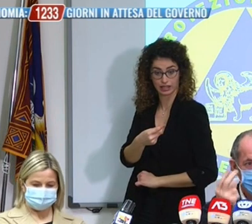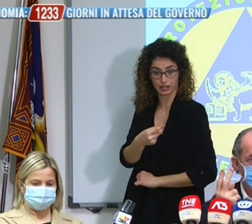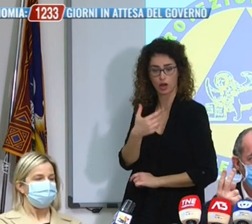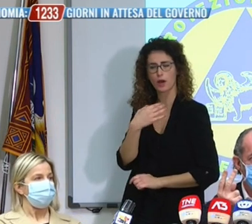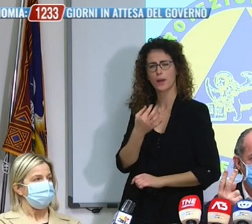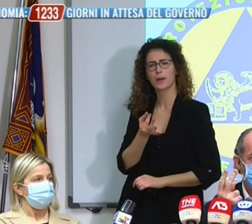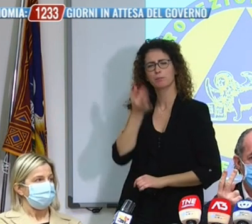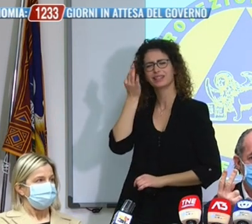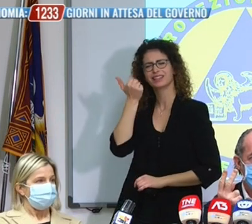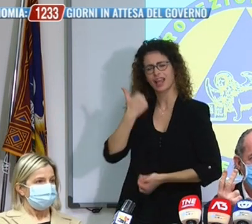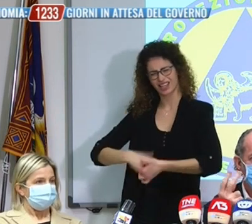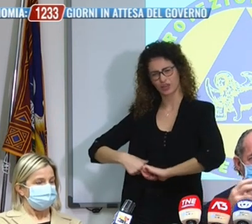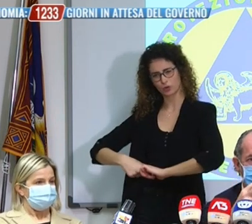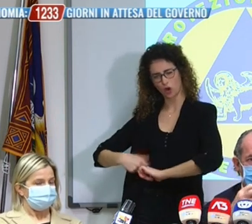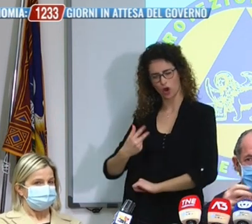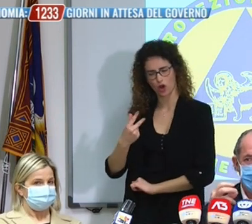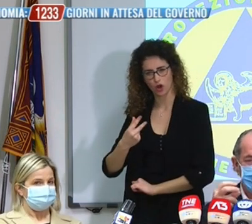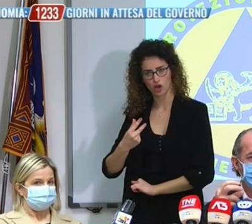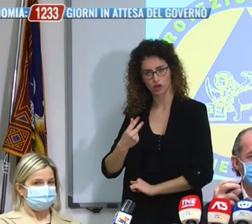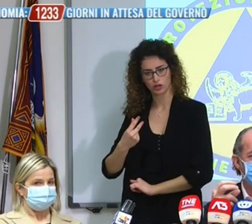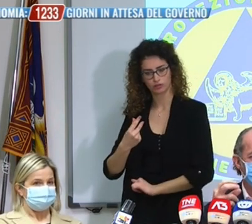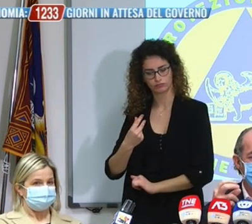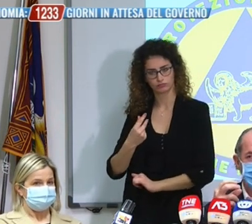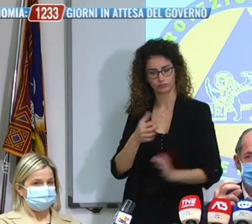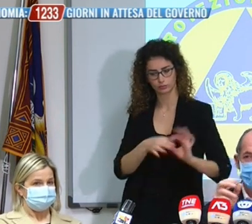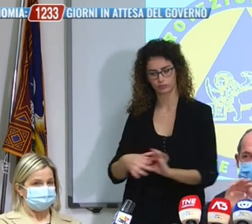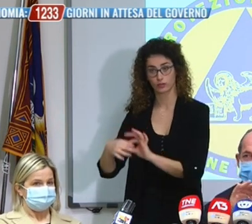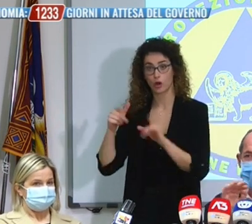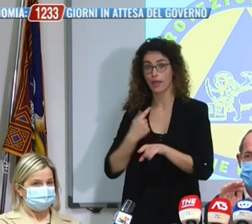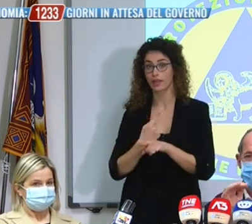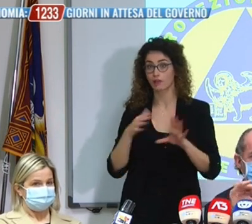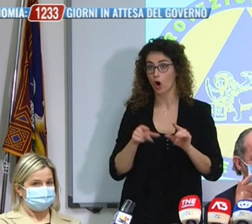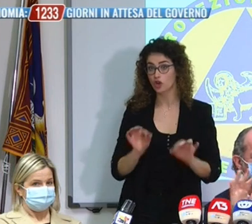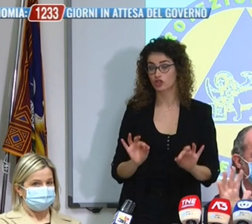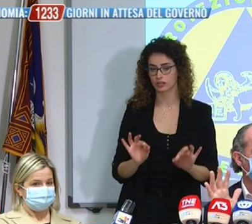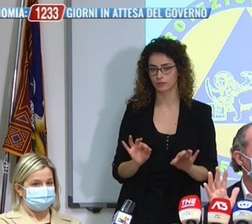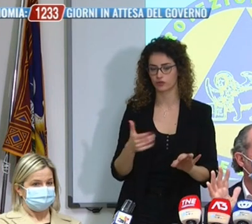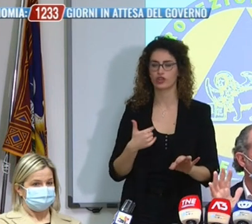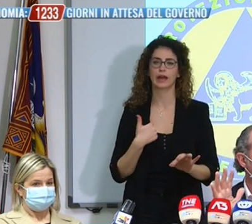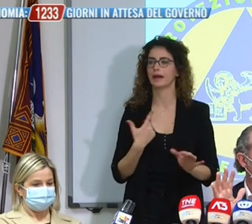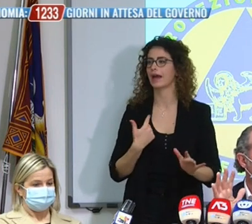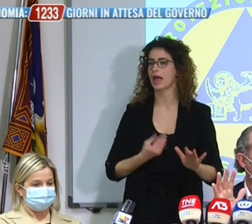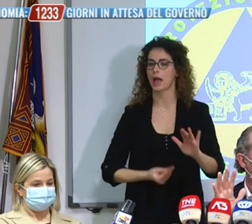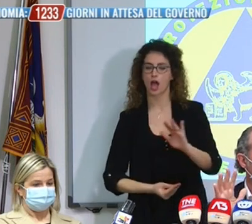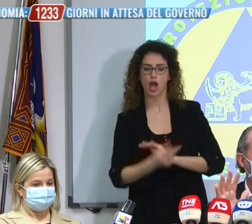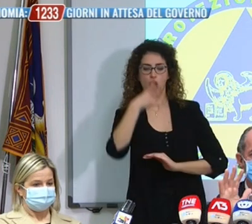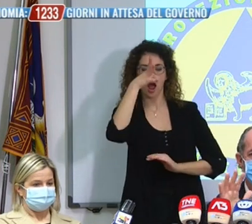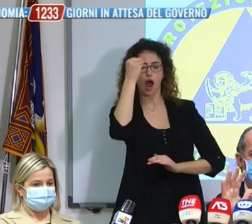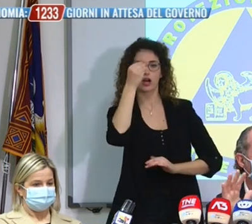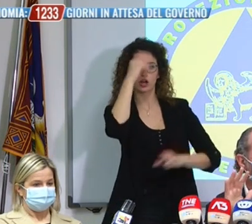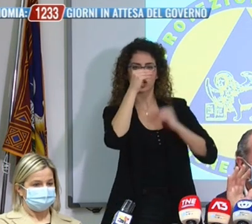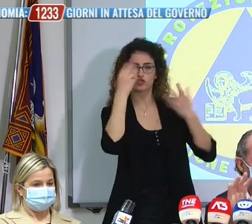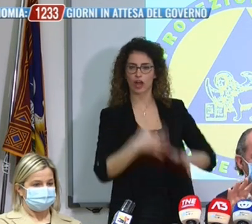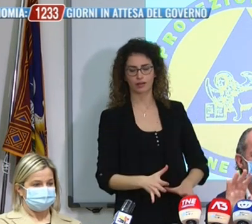come chirurgo con il bisturi. Noi dobbiamo mettere in piedi delle filiere come queste. Guardate che nessuno è nato imparato, come si dice, perché qua